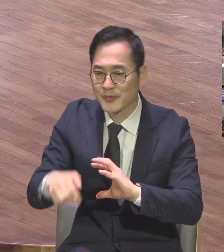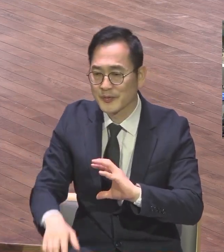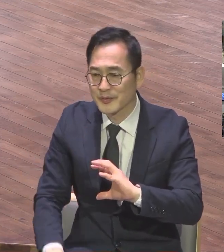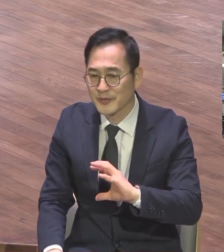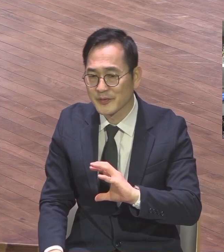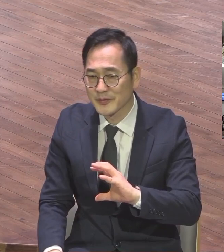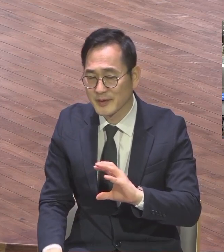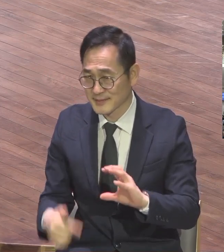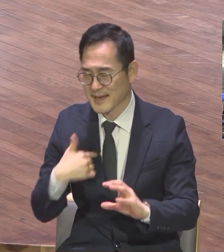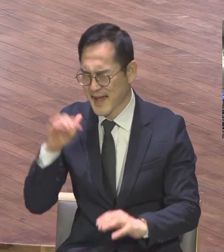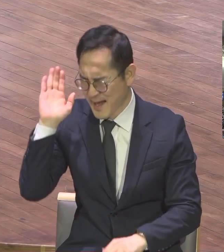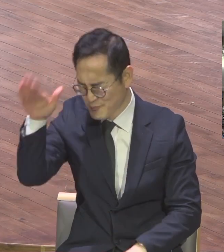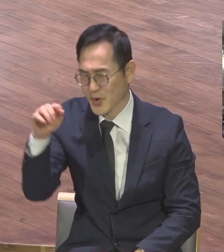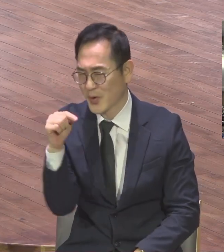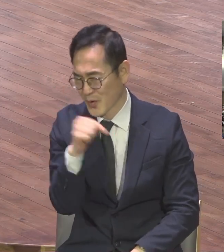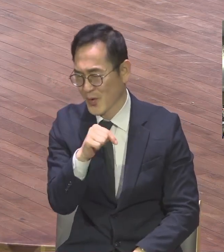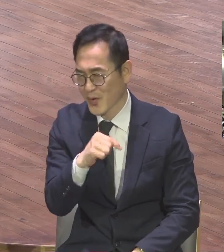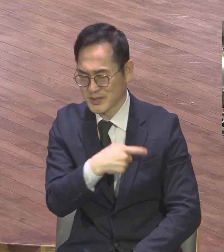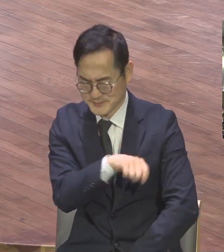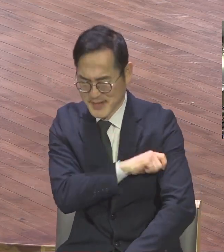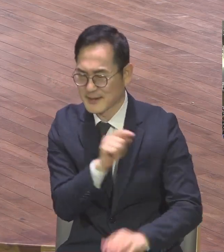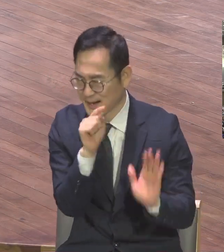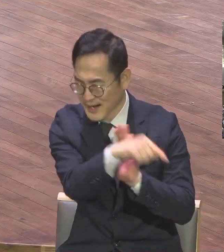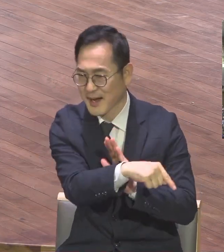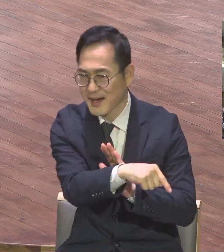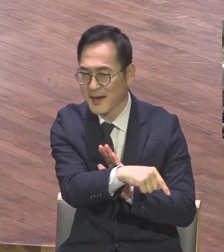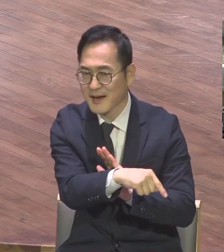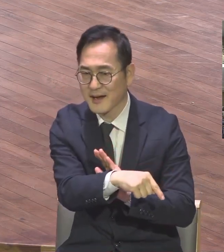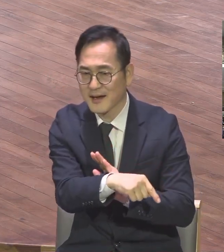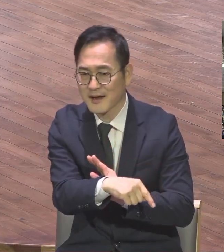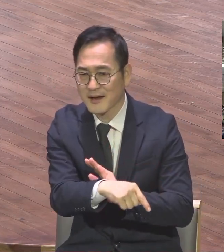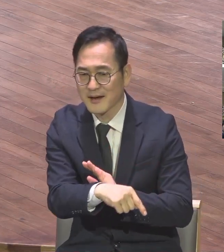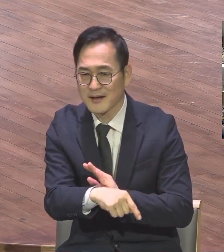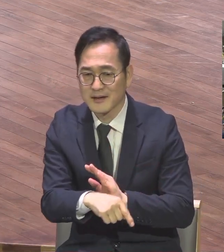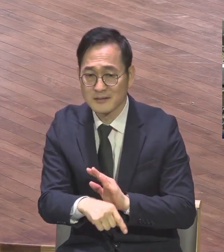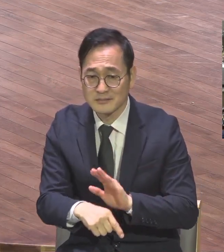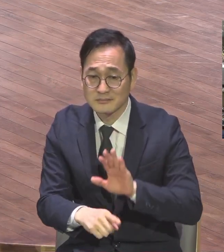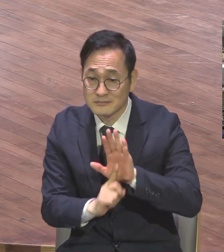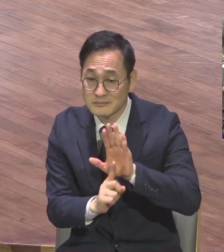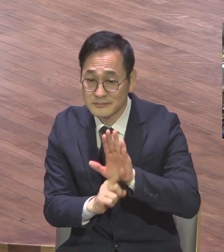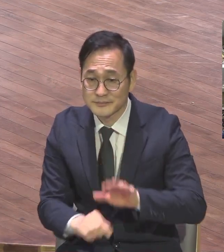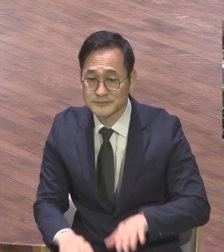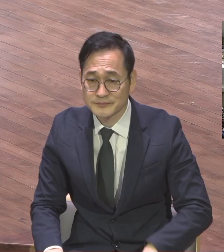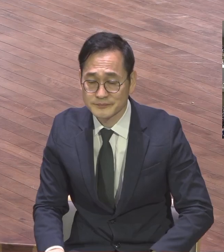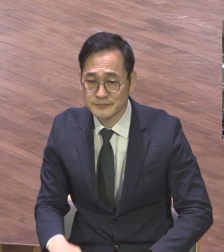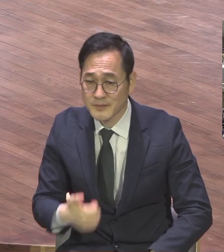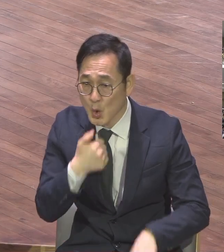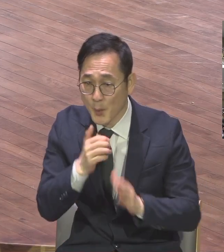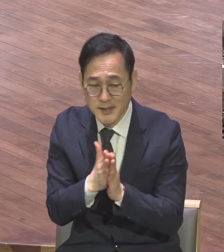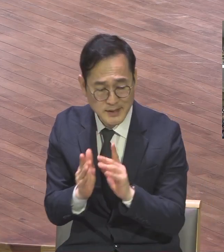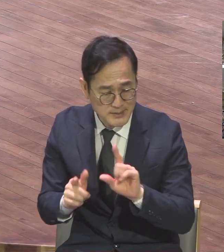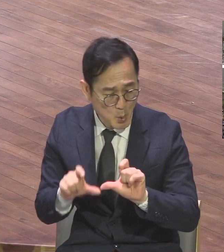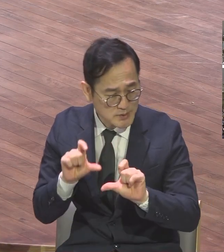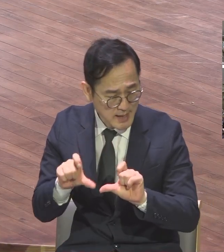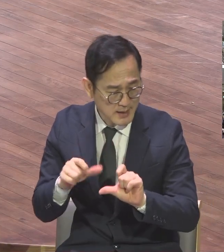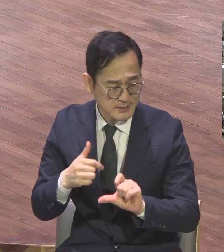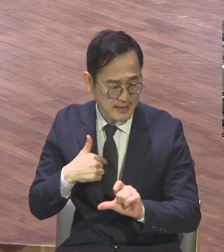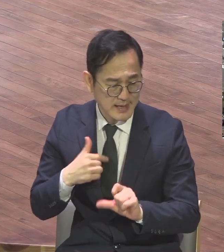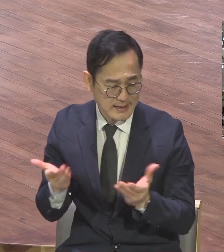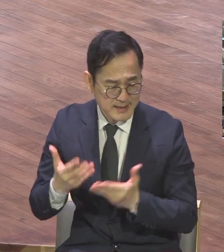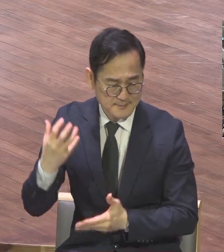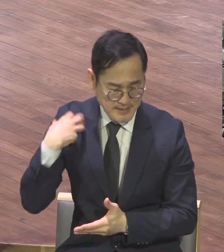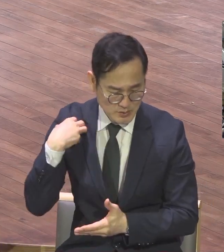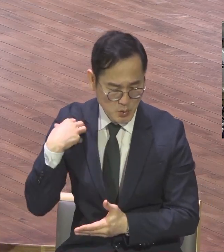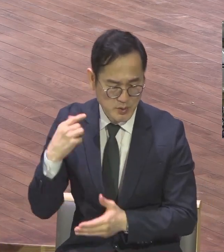서바나로 갈 때에 너에게 가기를 바라고 있었으니 로마서 15장 28절 그러므로 내가 이 일을